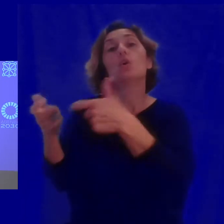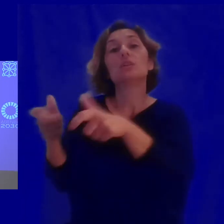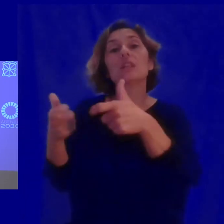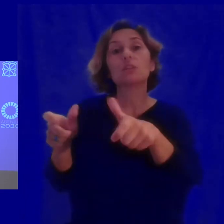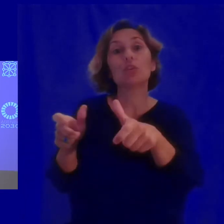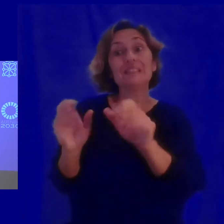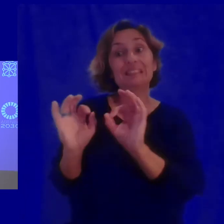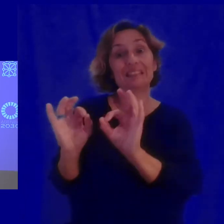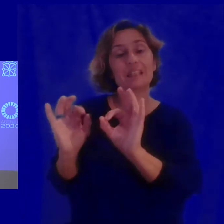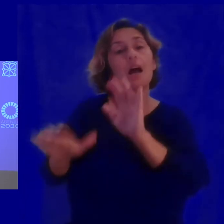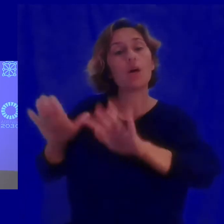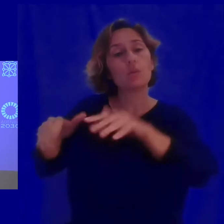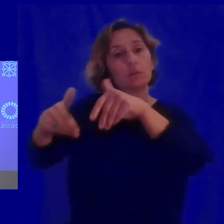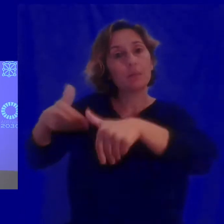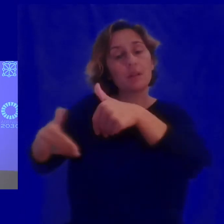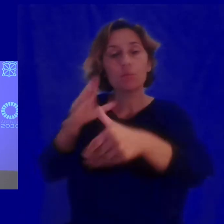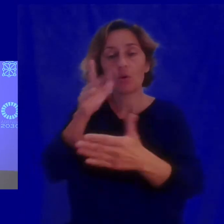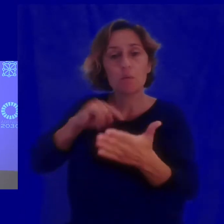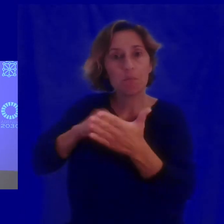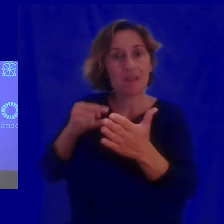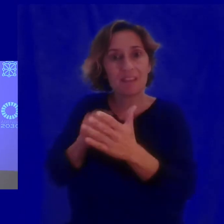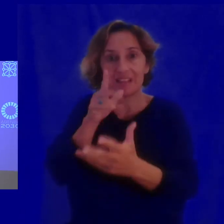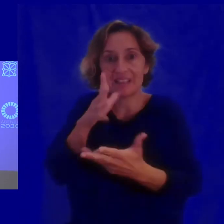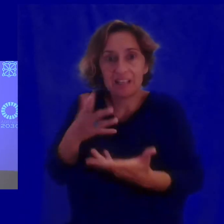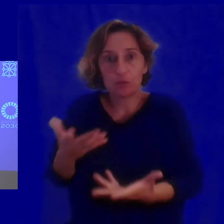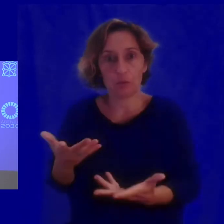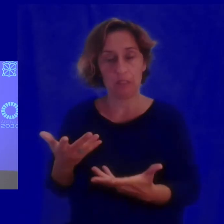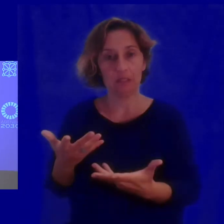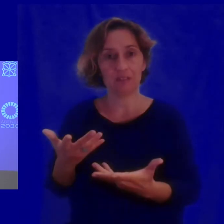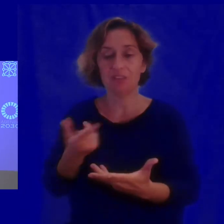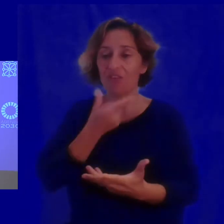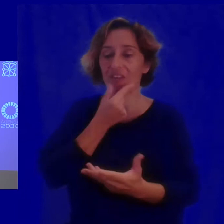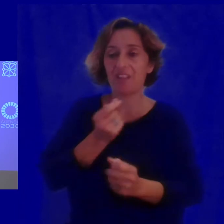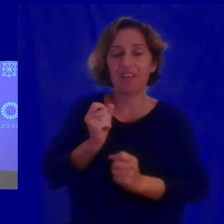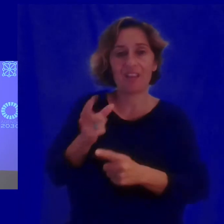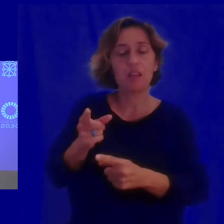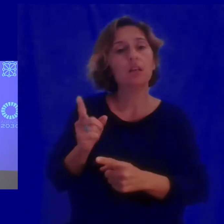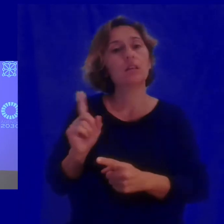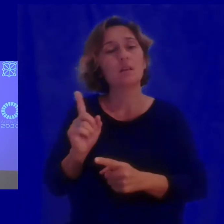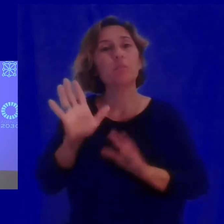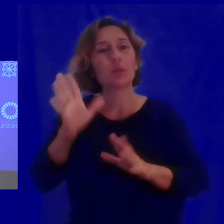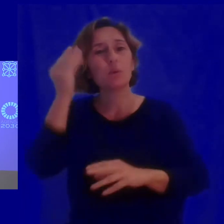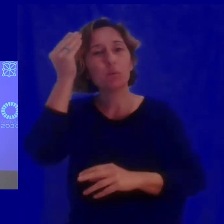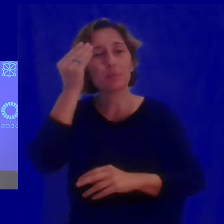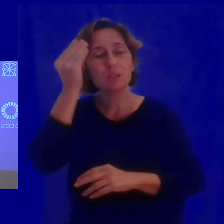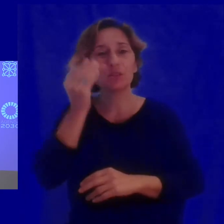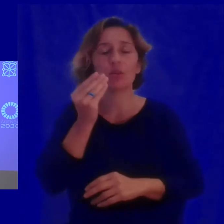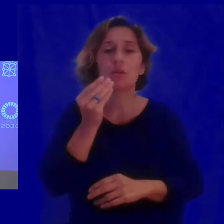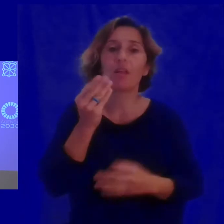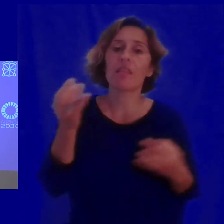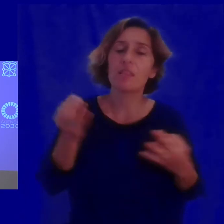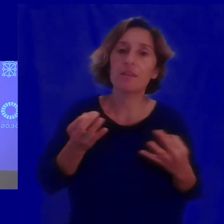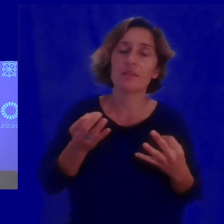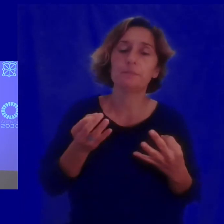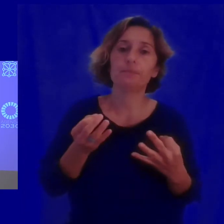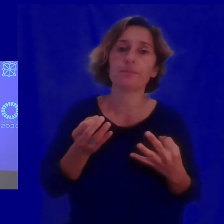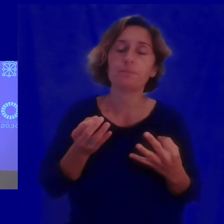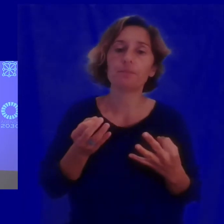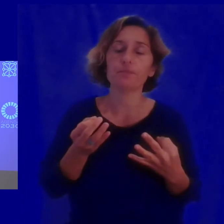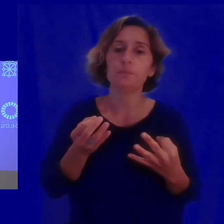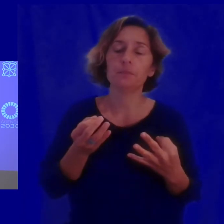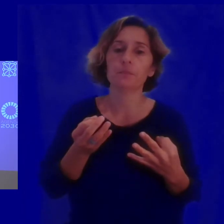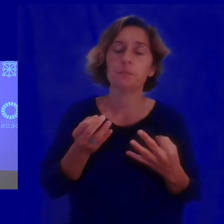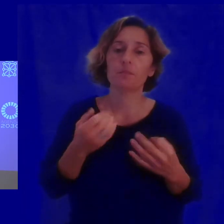en particular en torno a las medidas vigentes, pero creo que lo que procede, sin ocultar desde luego una